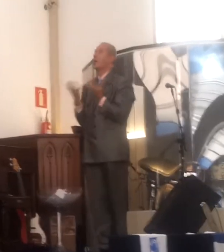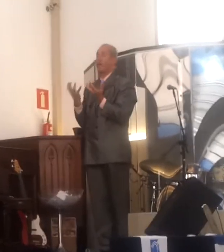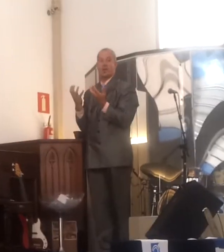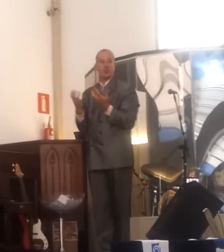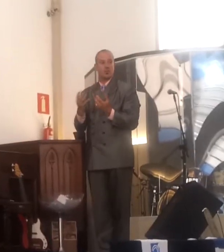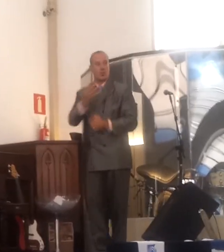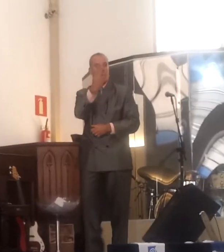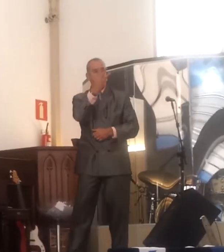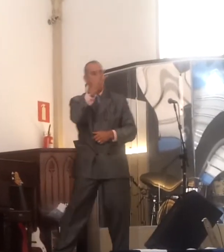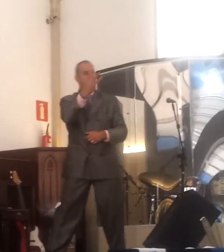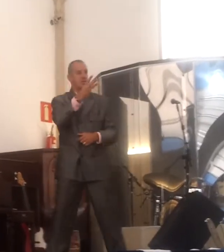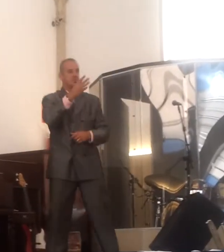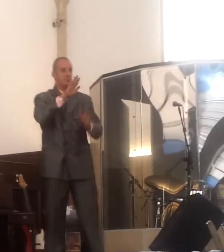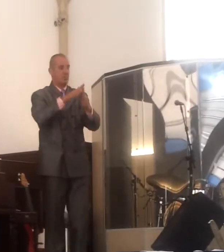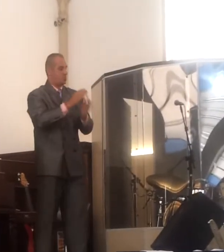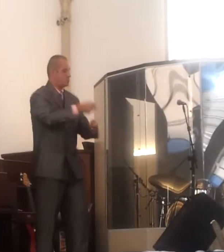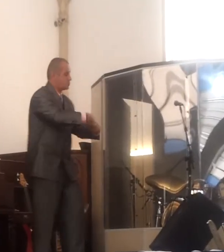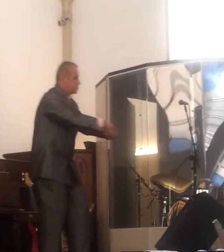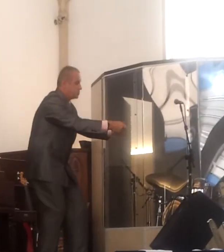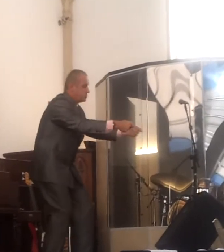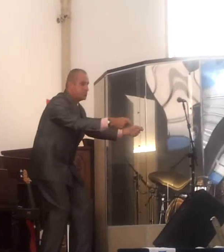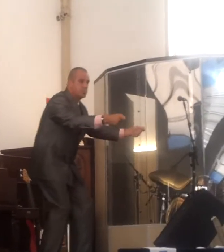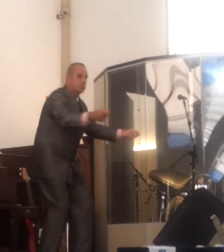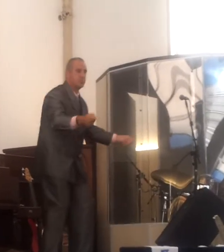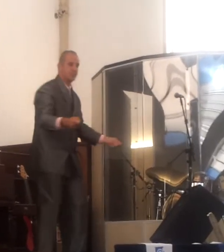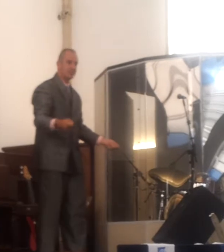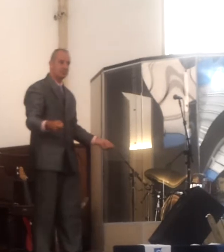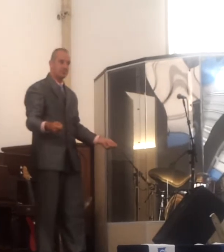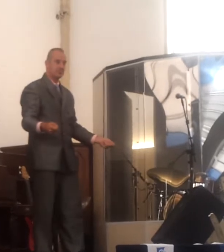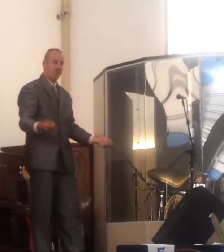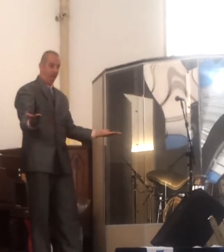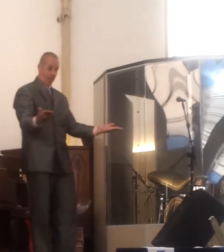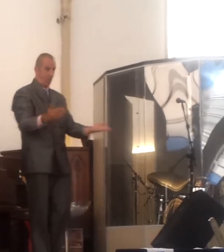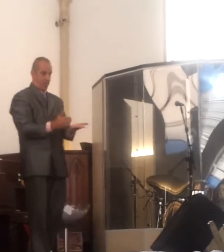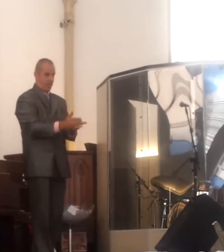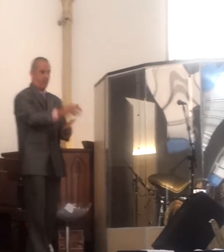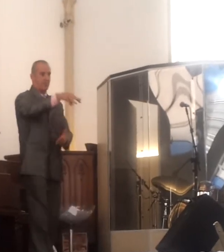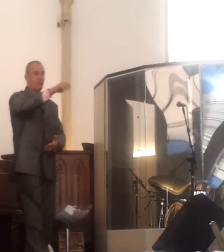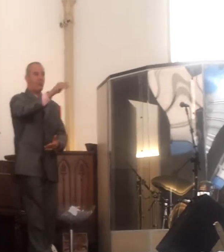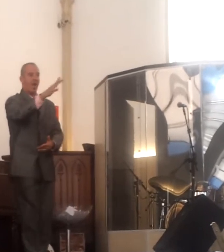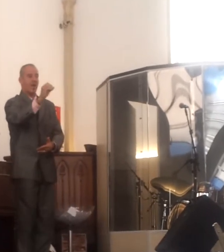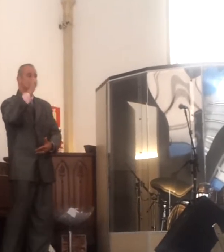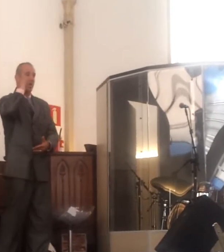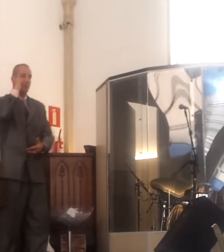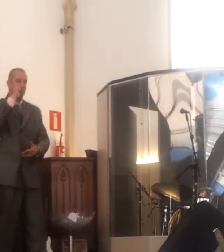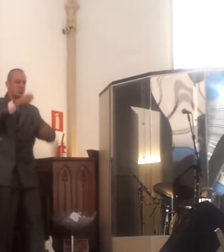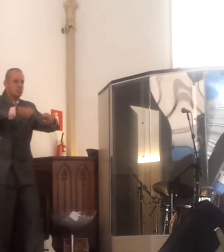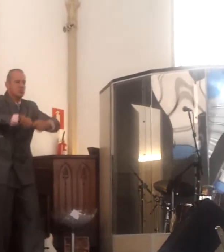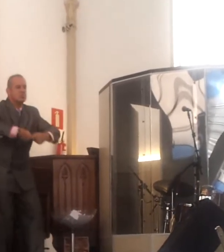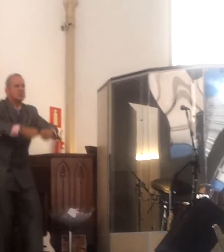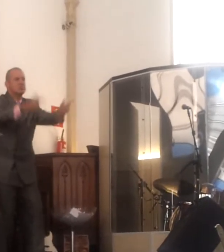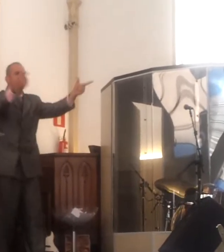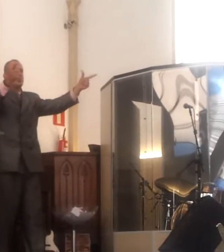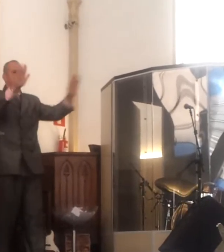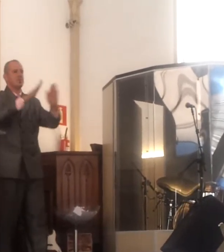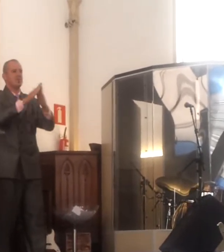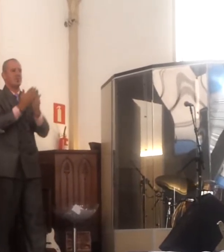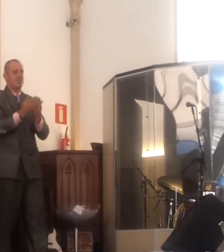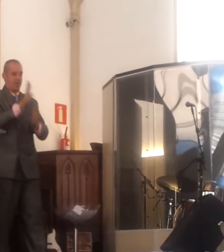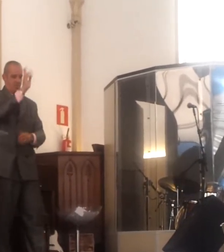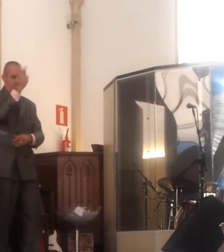Nós estamos, meus irmãos, desenvolvendo um trabalho que agora em março e abril nós vamos distribuir em